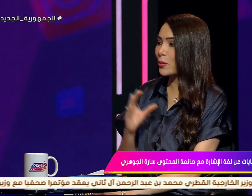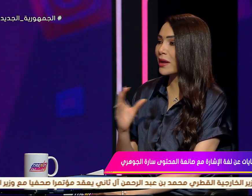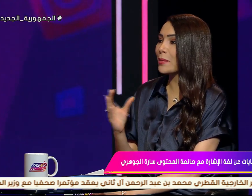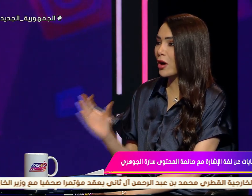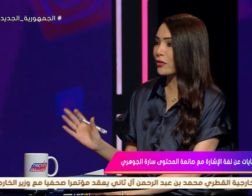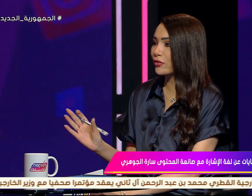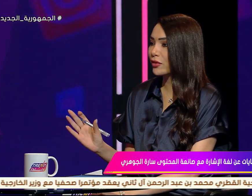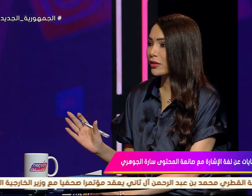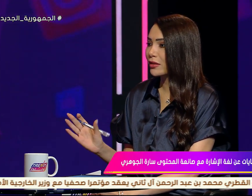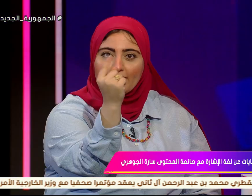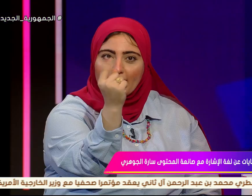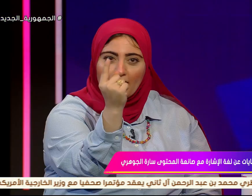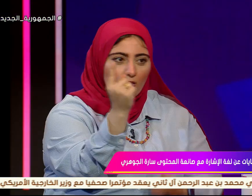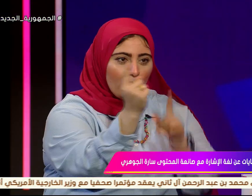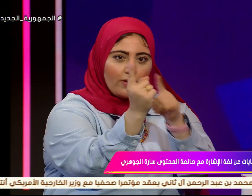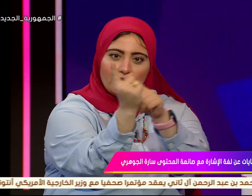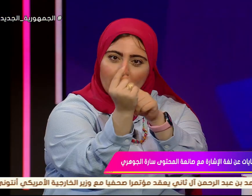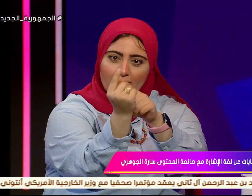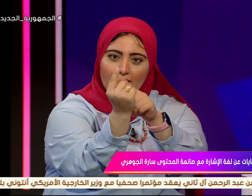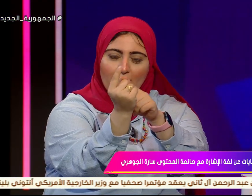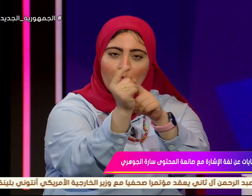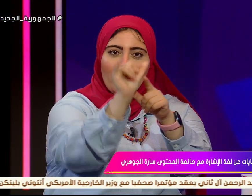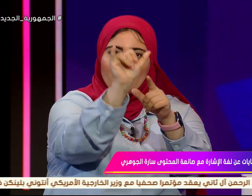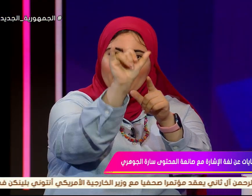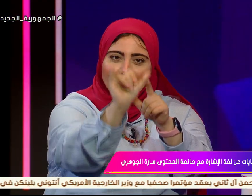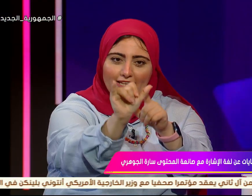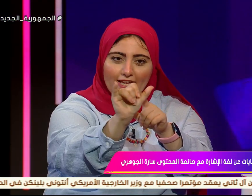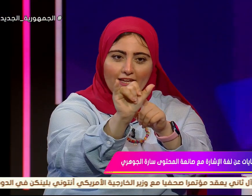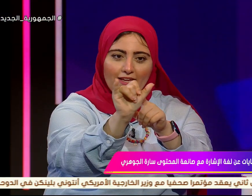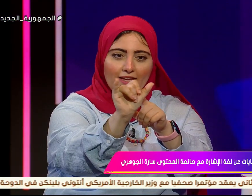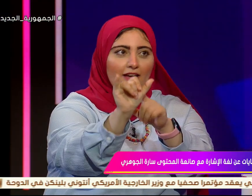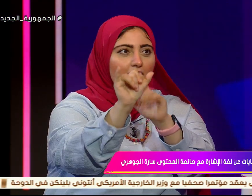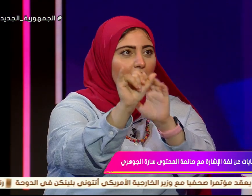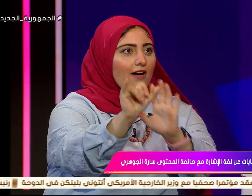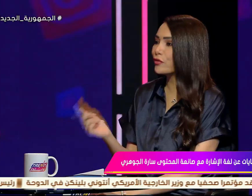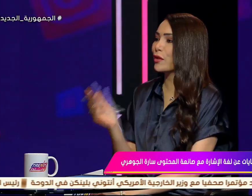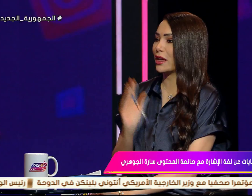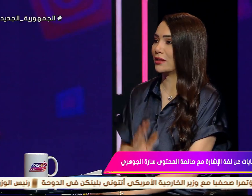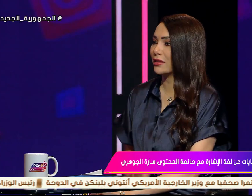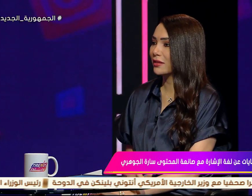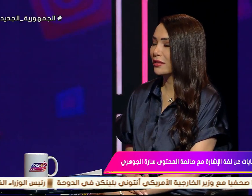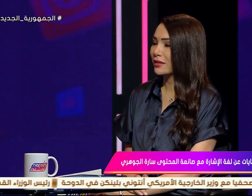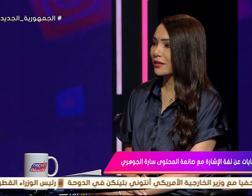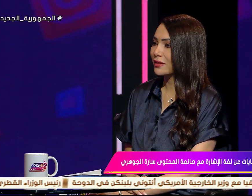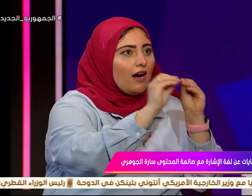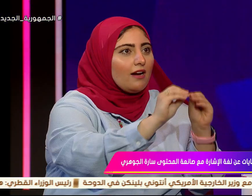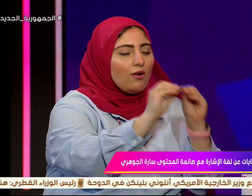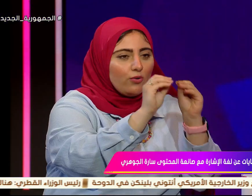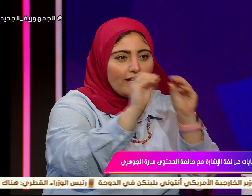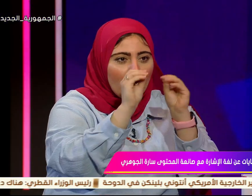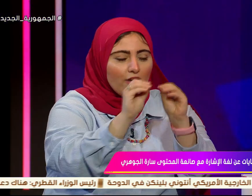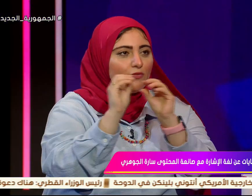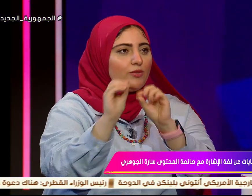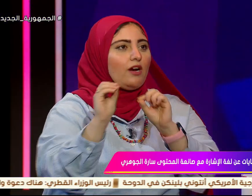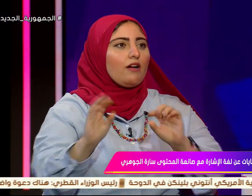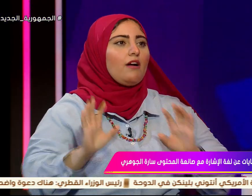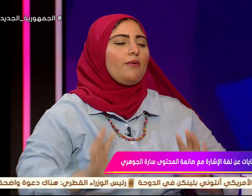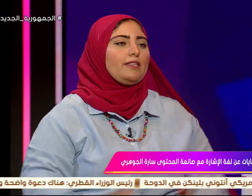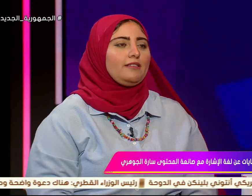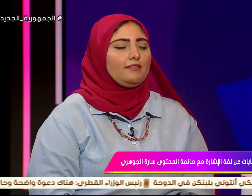ككم حرف بالضبط يعني حرف الر هو الر وحرف اليا حركه واحده لحرف واحد اه بالضبط كل كل حرف وليه حركه